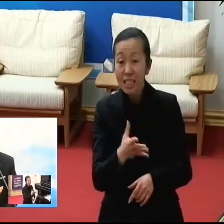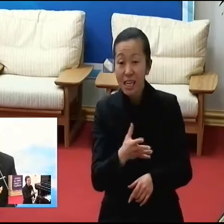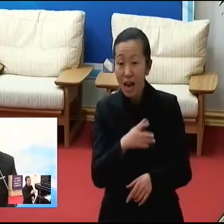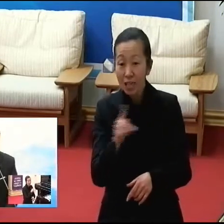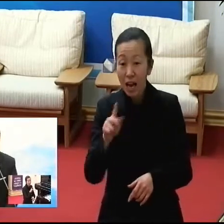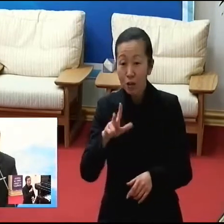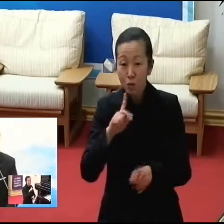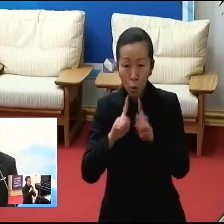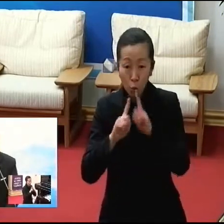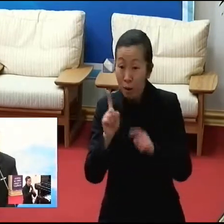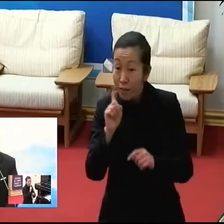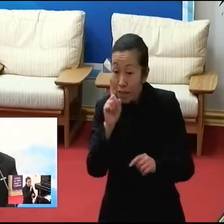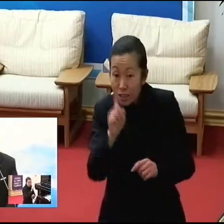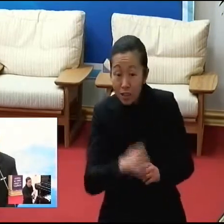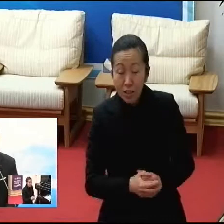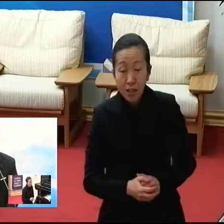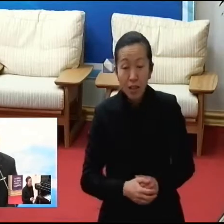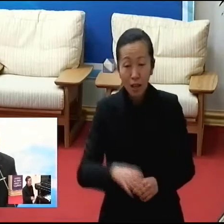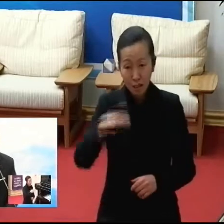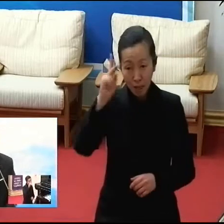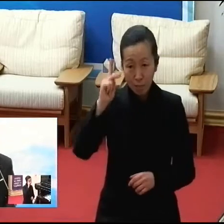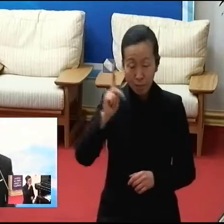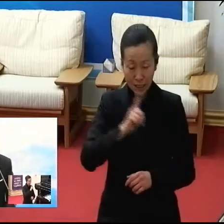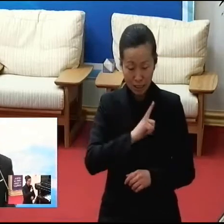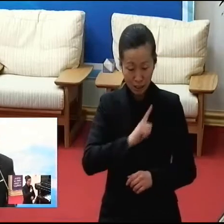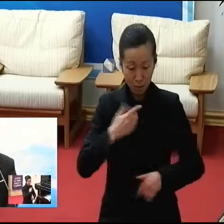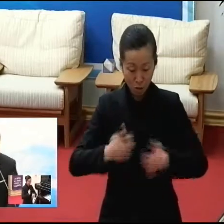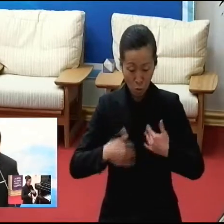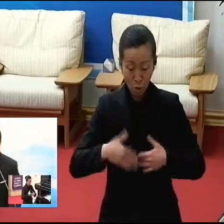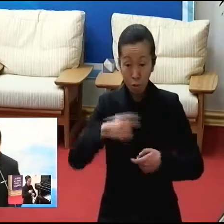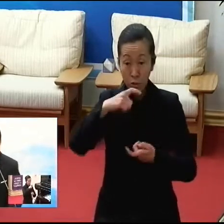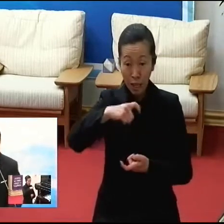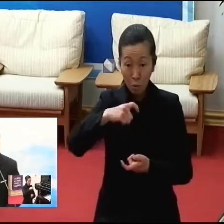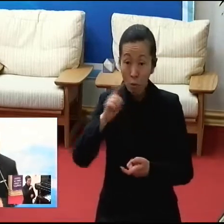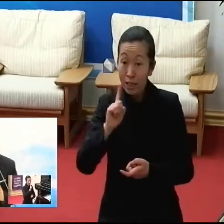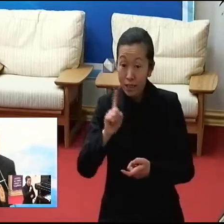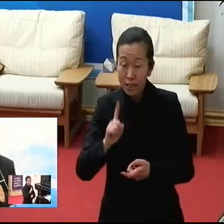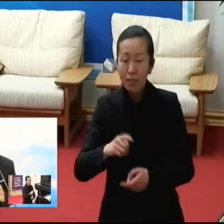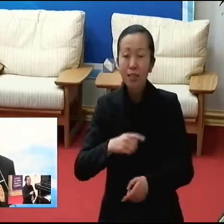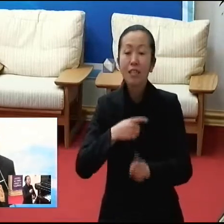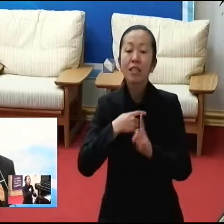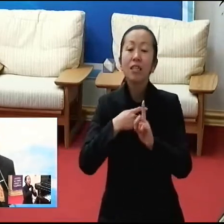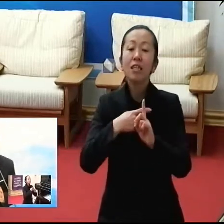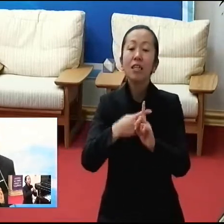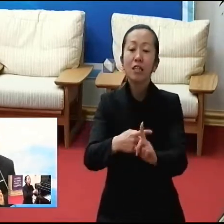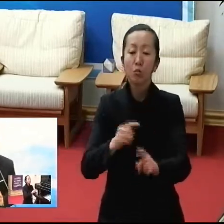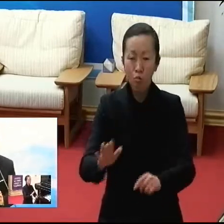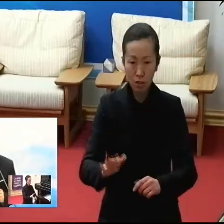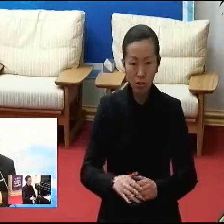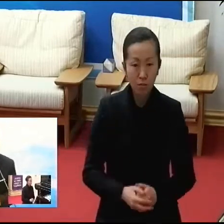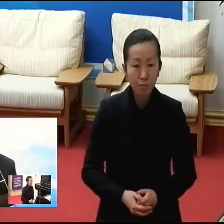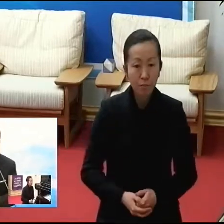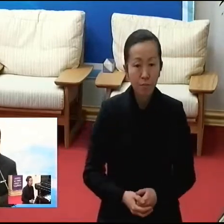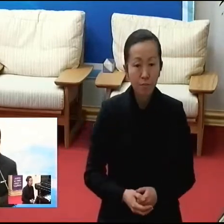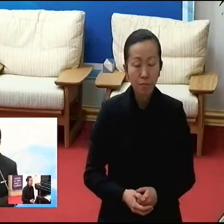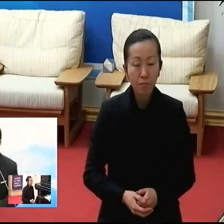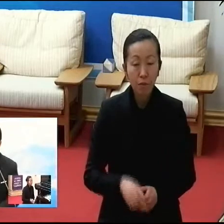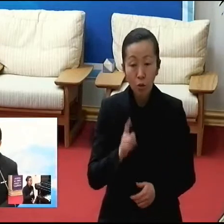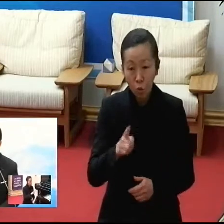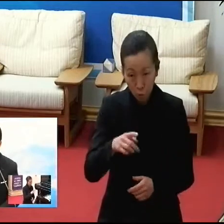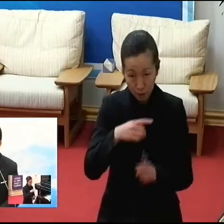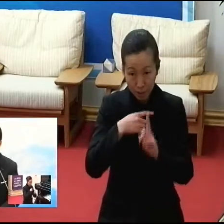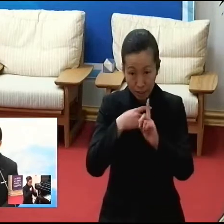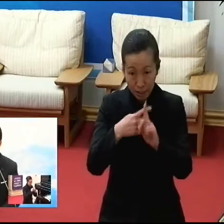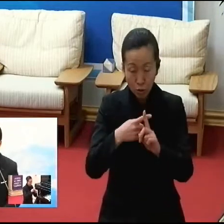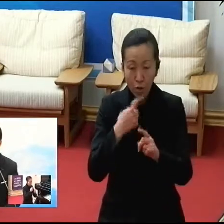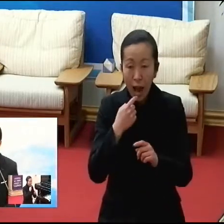하나님이 キリ 제일 スト。 기뻐하는 단어 그리스도. 神様が一番喜ぶ単語キリスト。 예, 그 그리스도의 맛을 느끼시길 바랍니다. その